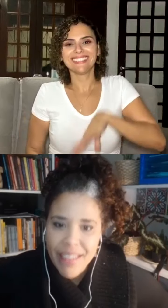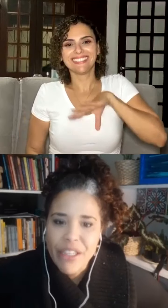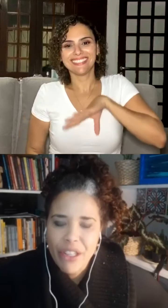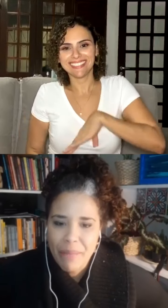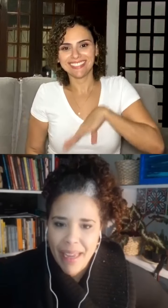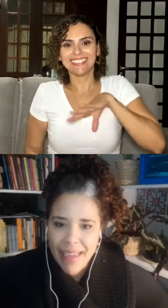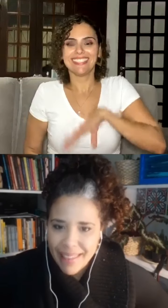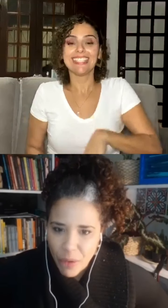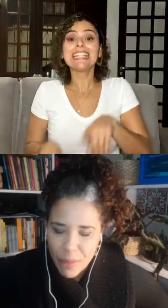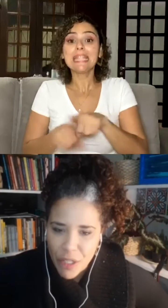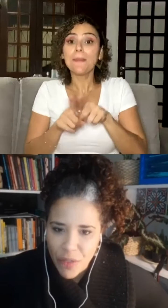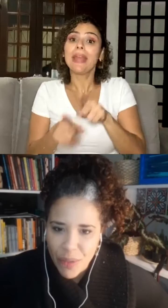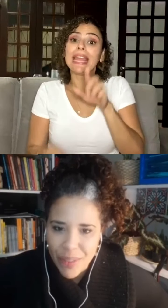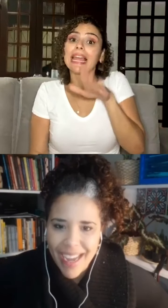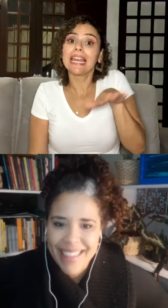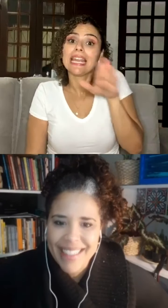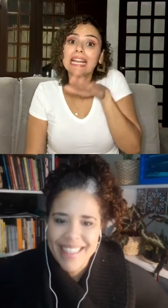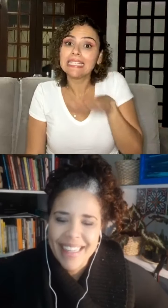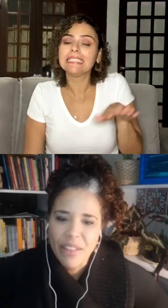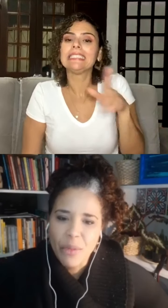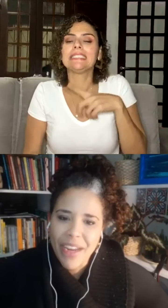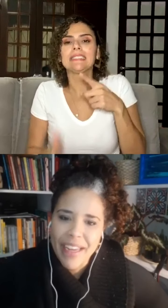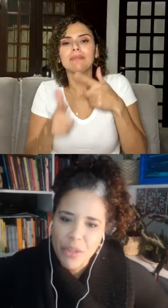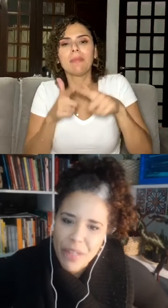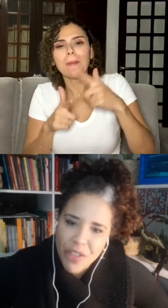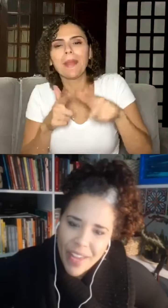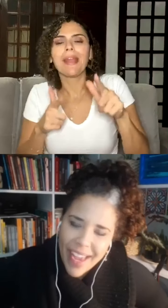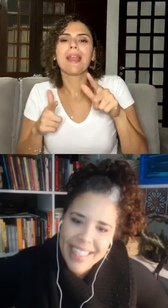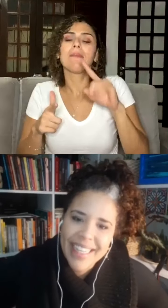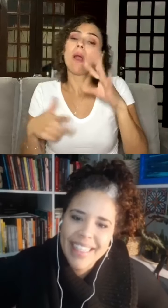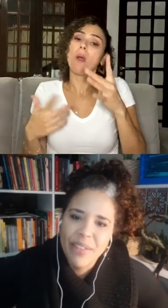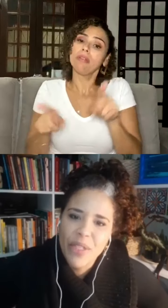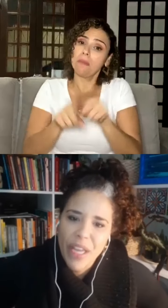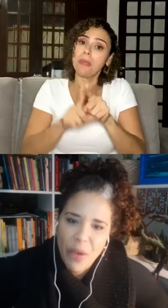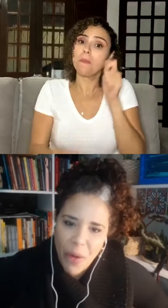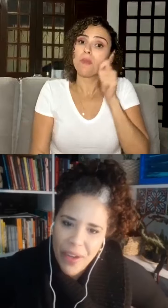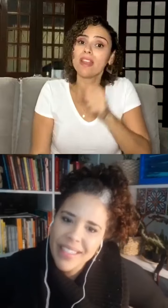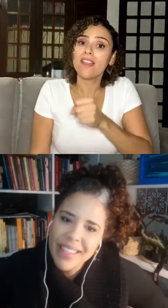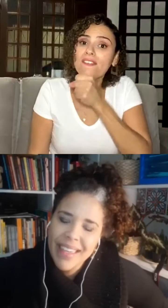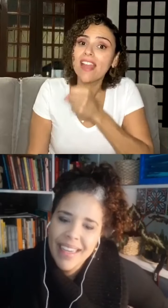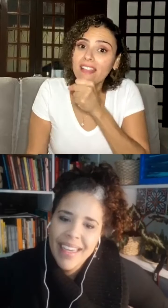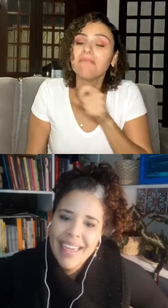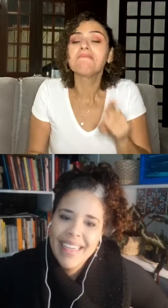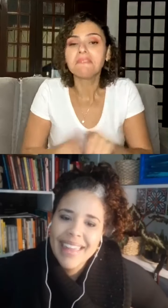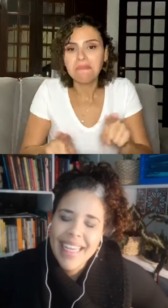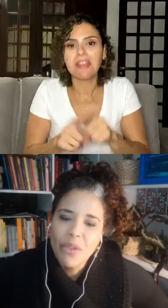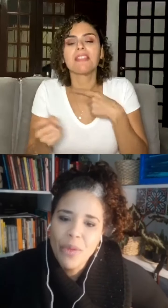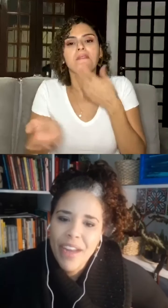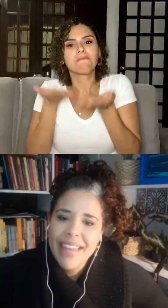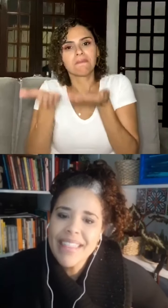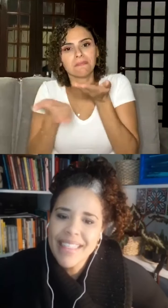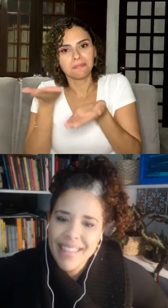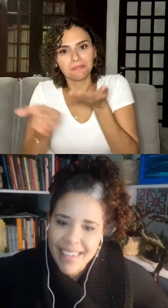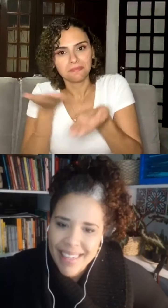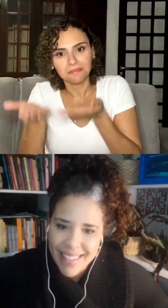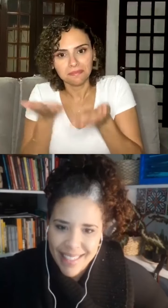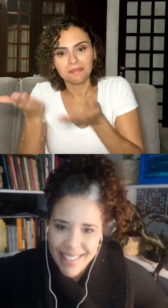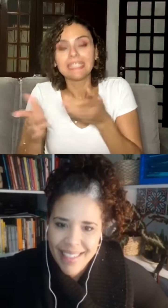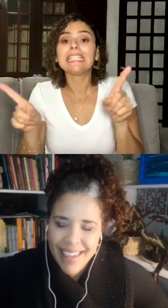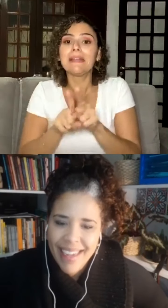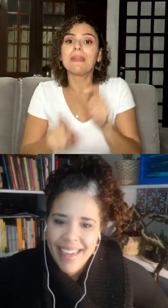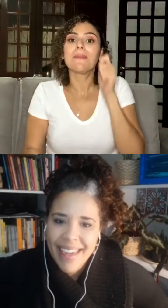meninas também que têm algumas dificuldades, atendo mulheres mais velhas, atendo senhoras e atendo mulheres